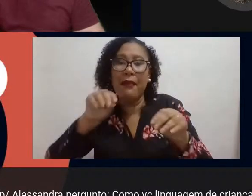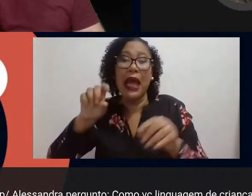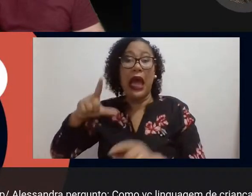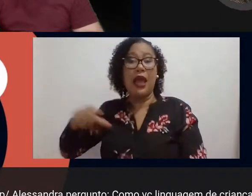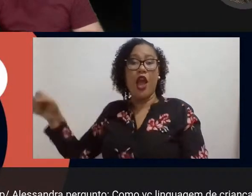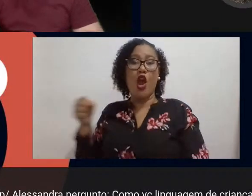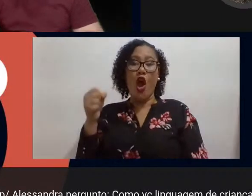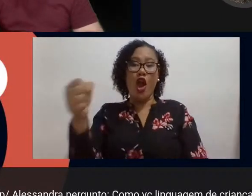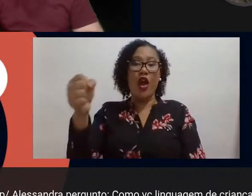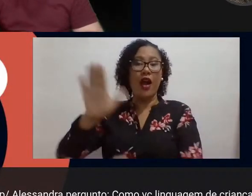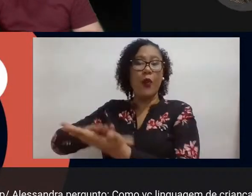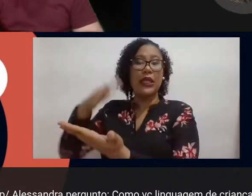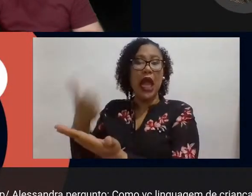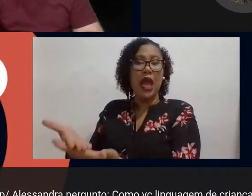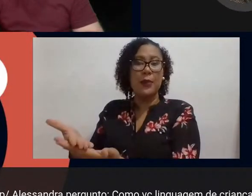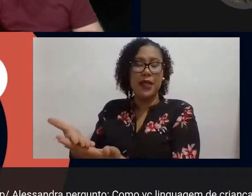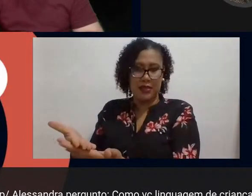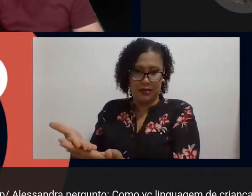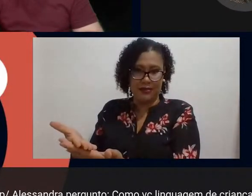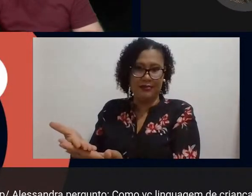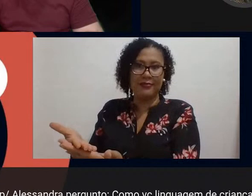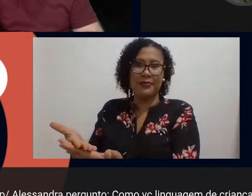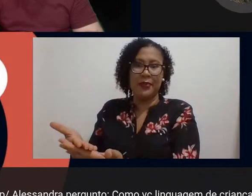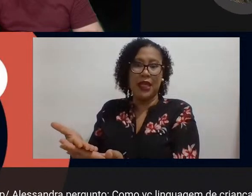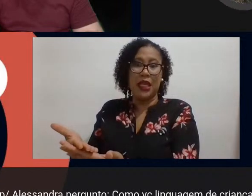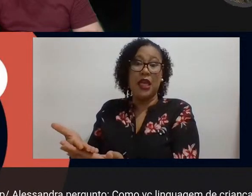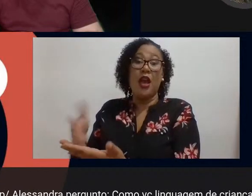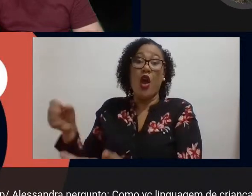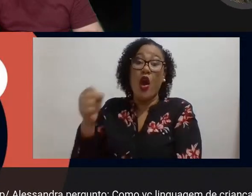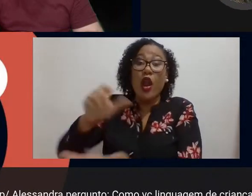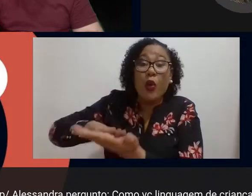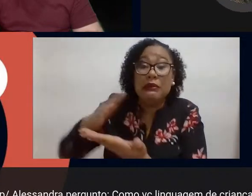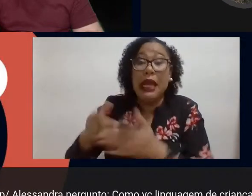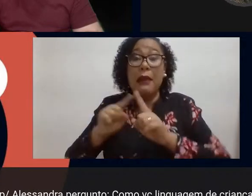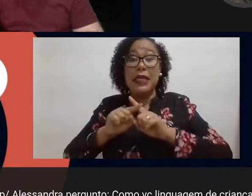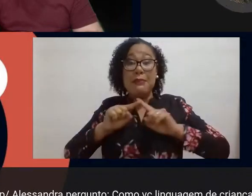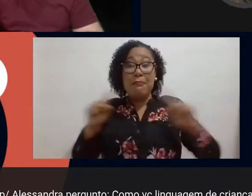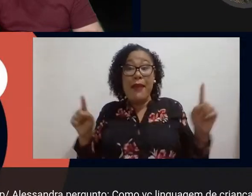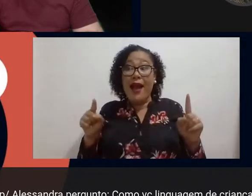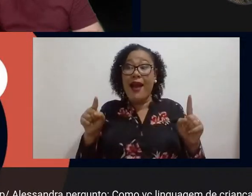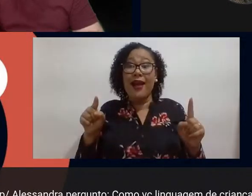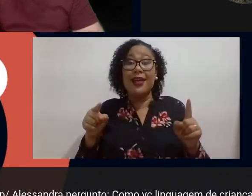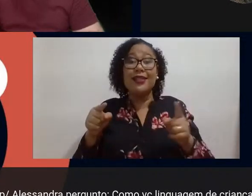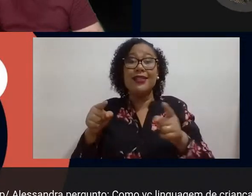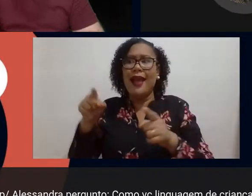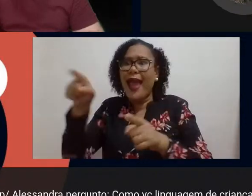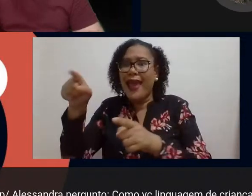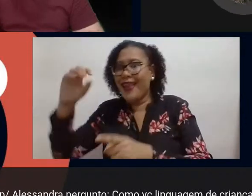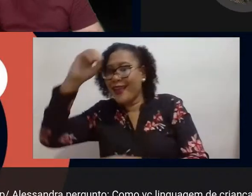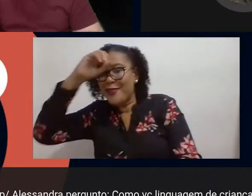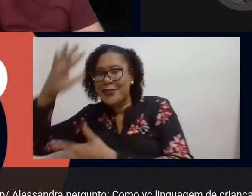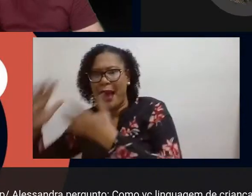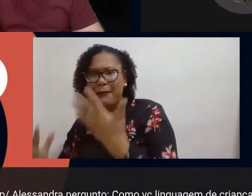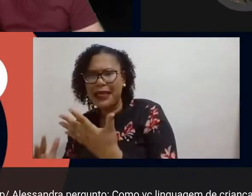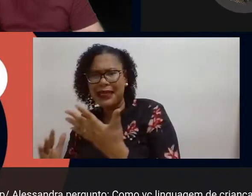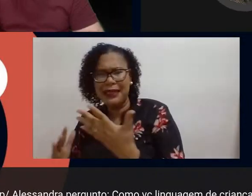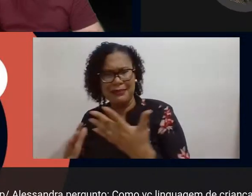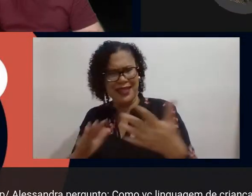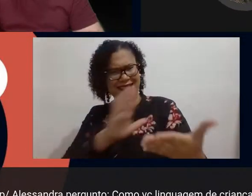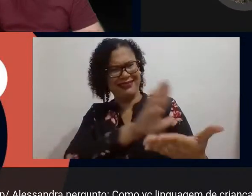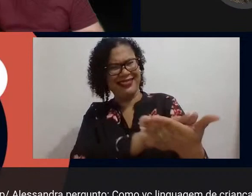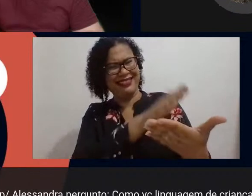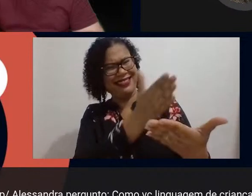ouvinte, uma escola inclusiva, em que os ouvintes estão ali falando o tempo inteiro, coloca-se um intérprete. Porém, a presença